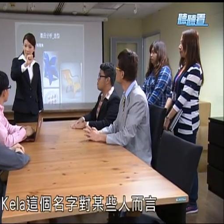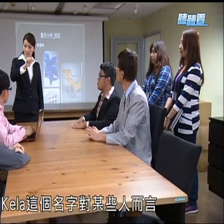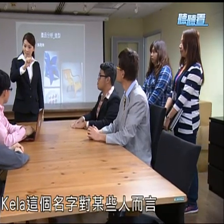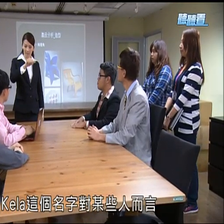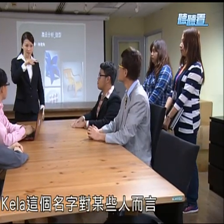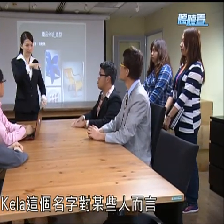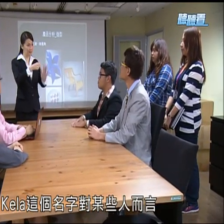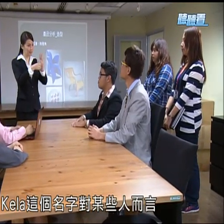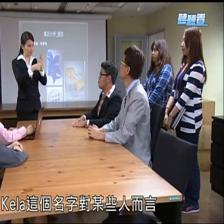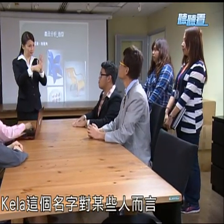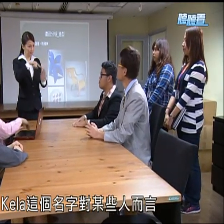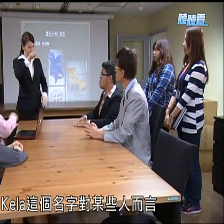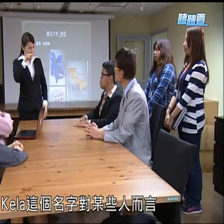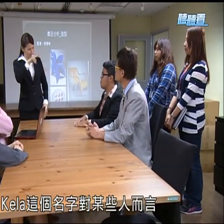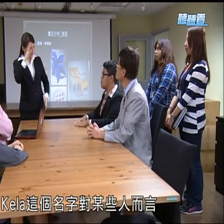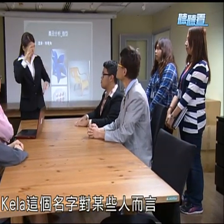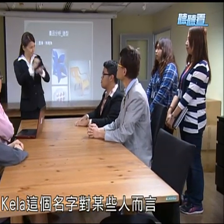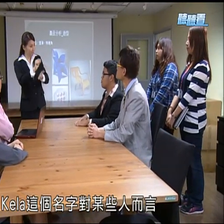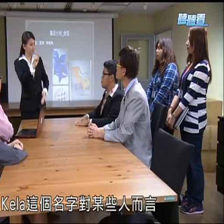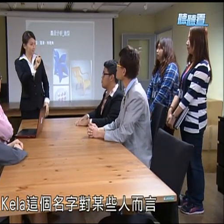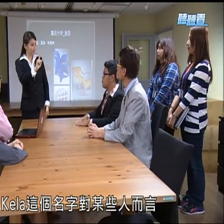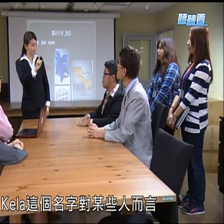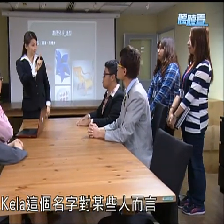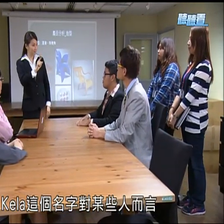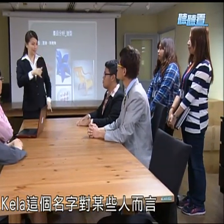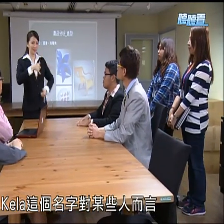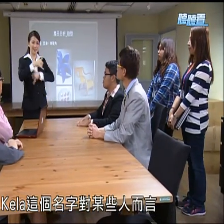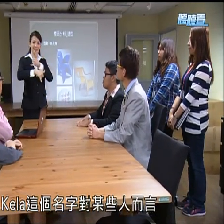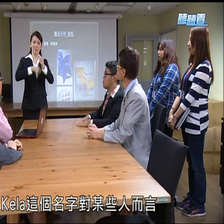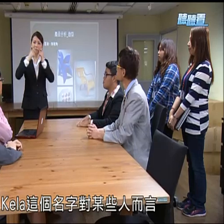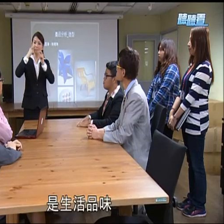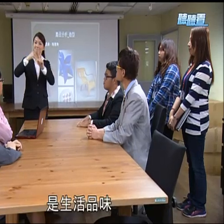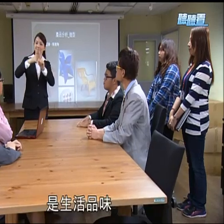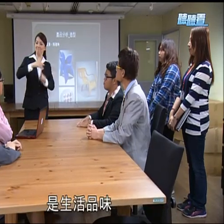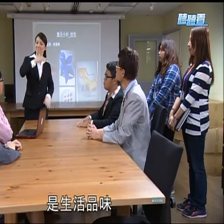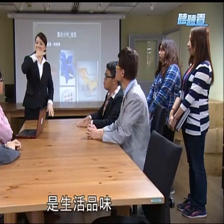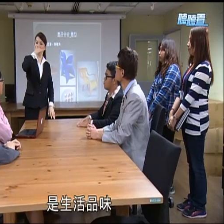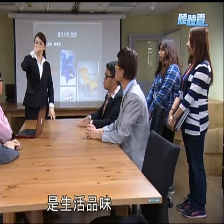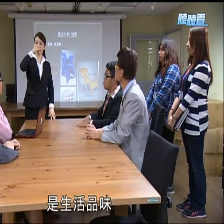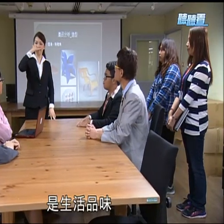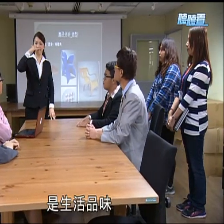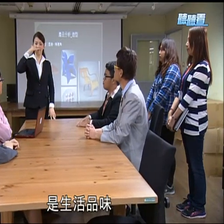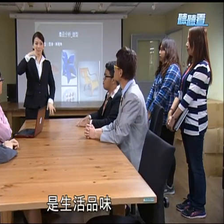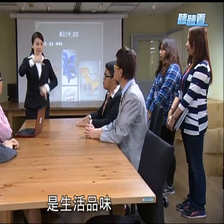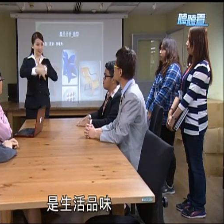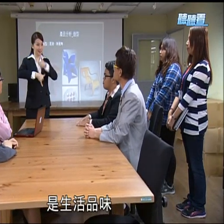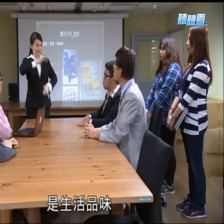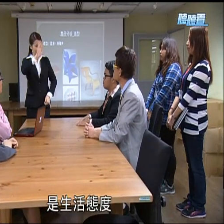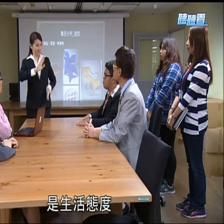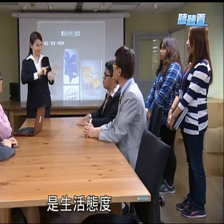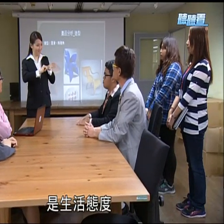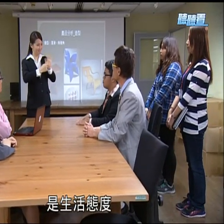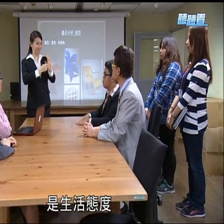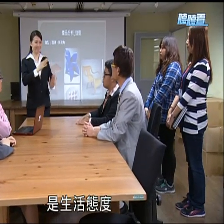Kella， 这个名字对某些人而言是生活品味，是生活态